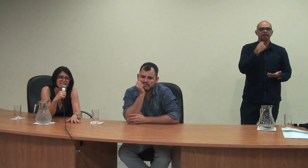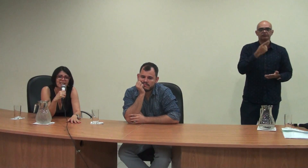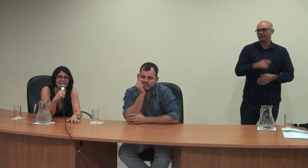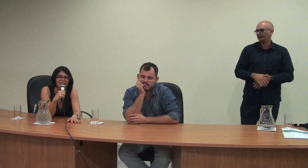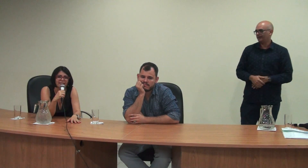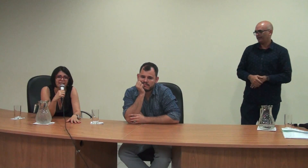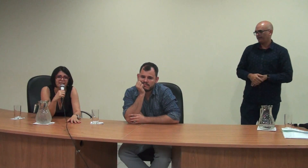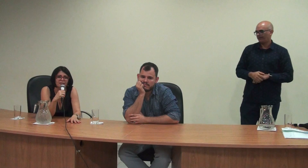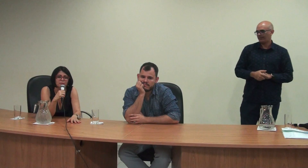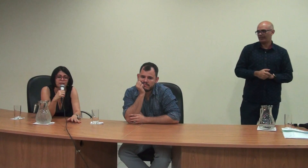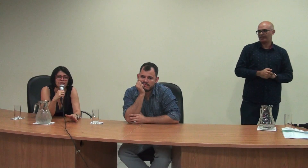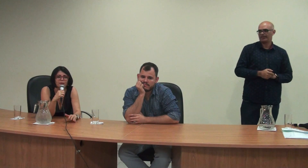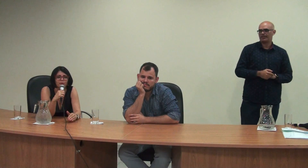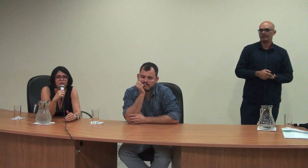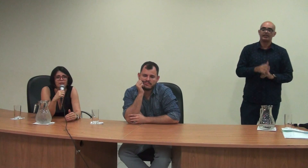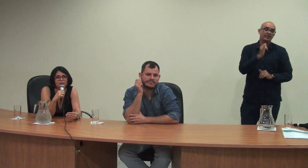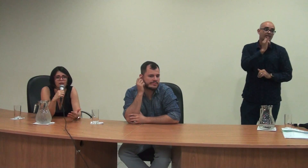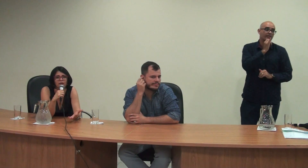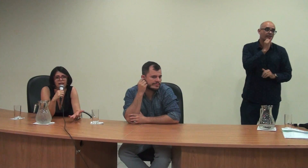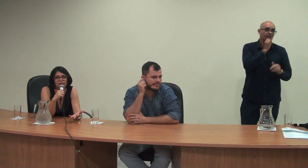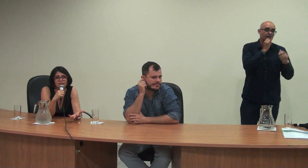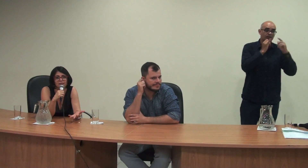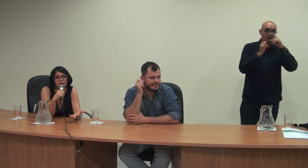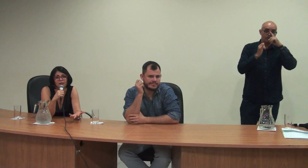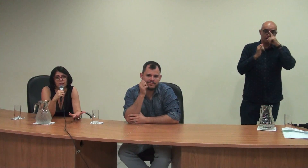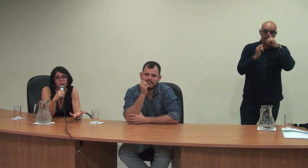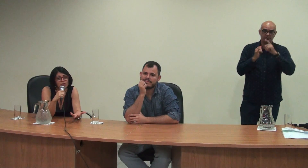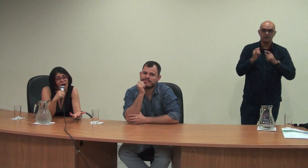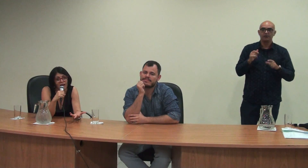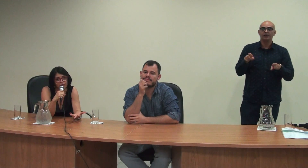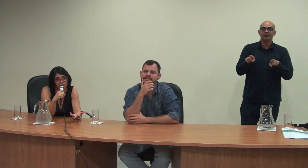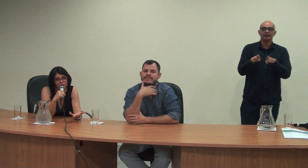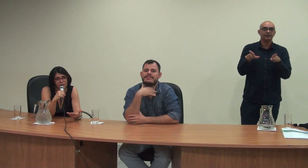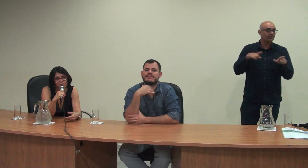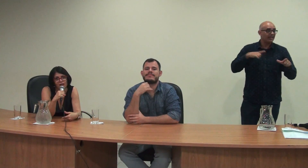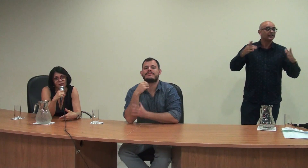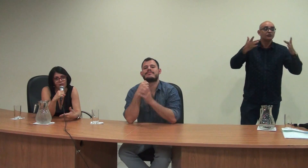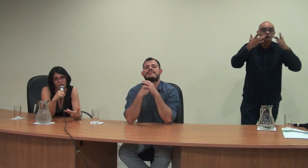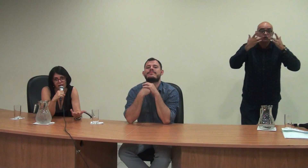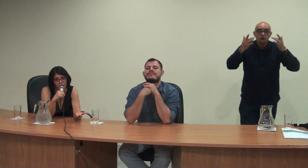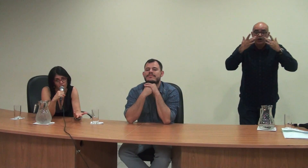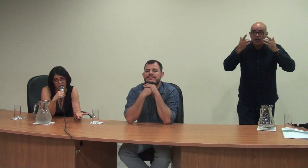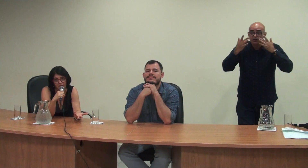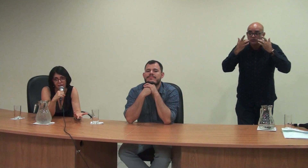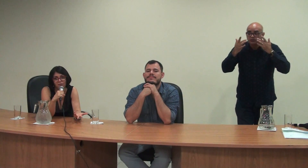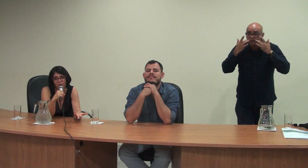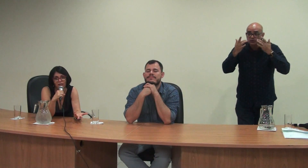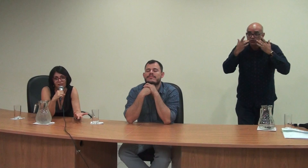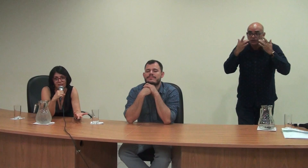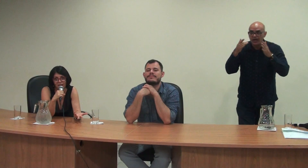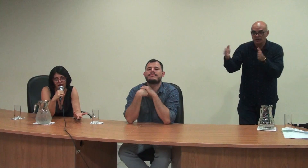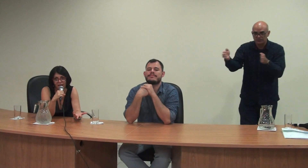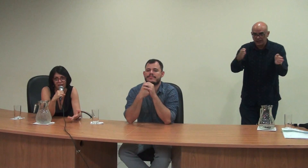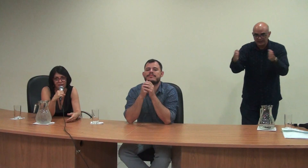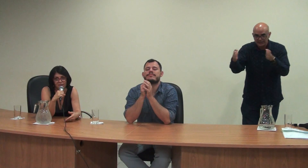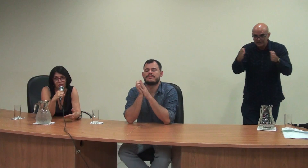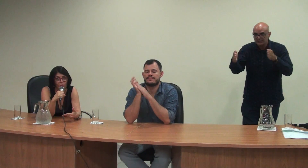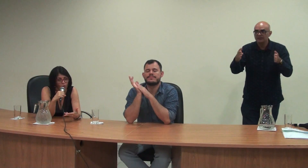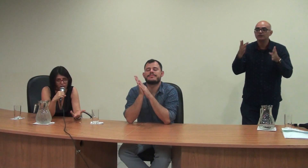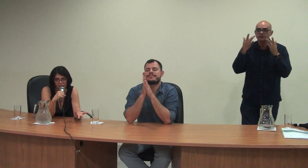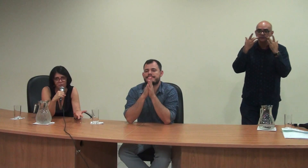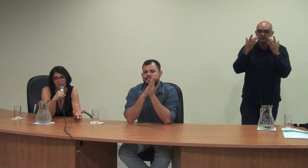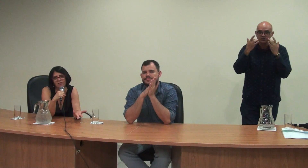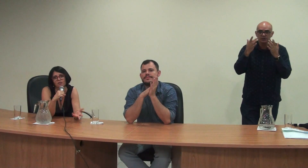Poucas, mas tem. Por exemplo, nós temos agora a questão do teatro. O teatro ele já é acessível em língua de